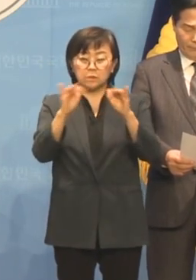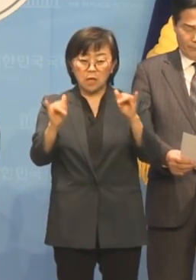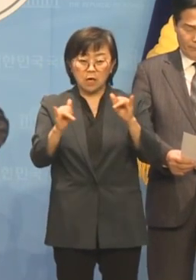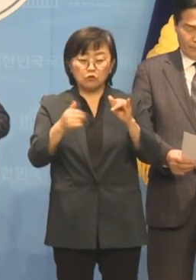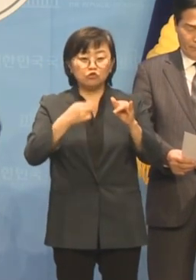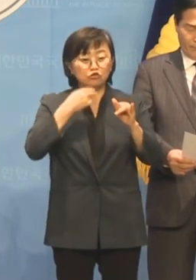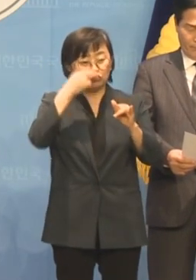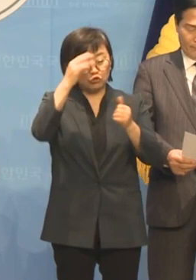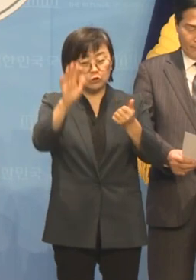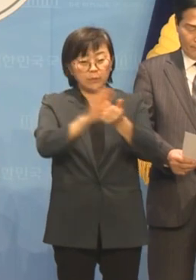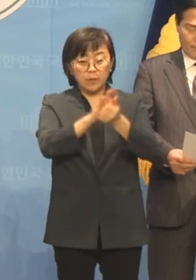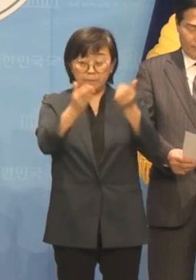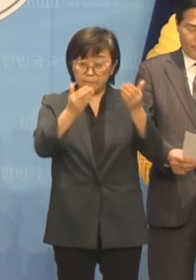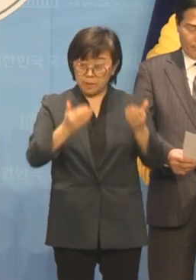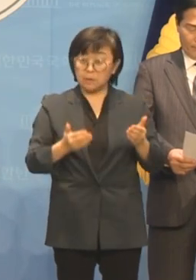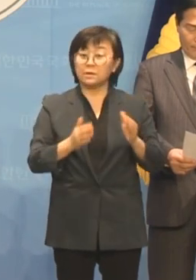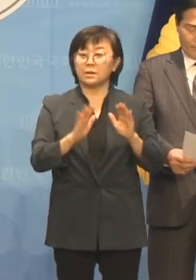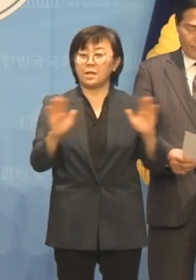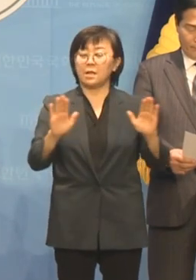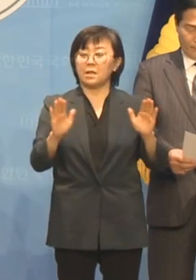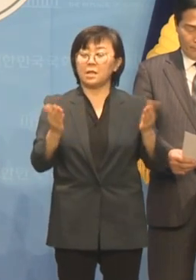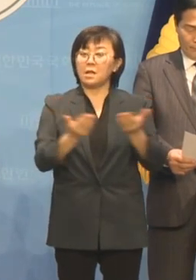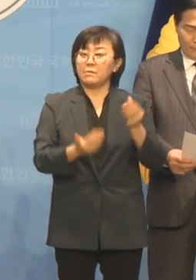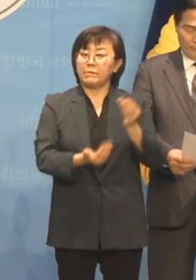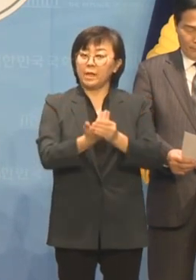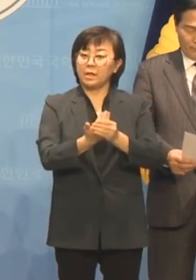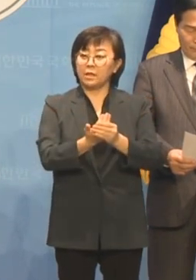접대 사건에서